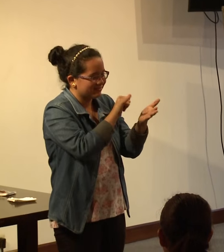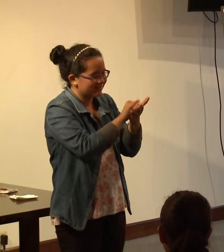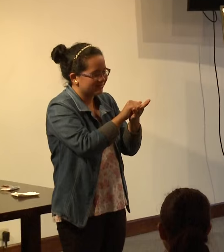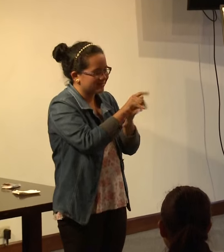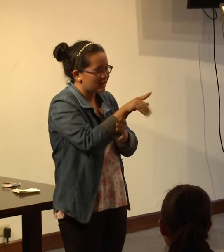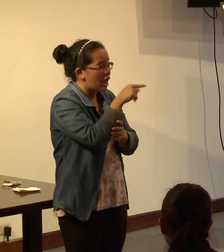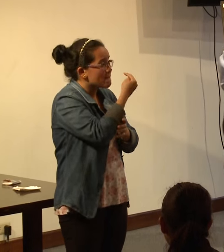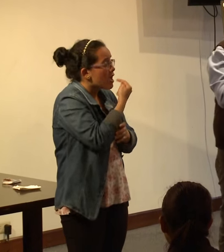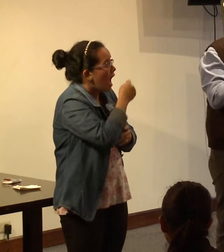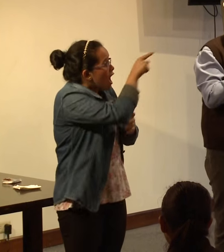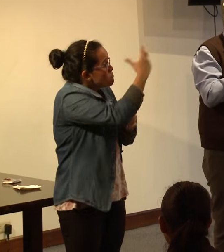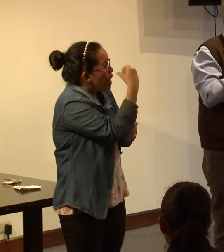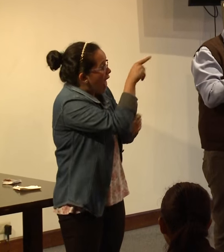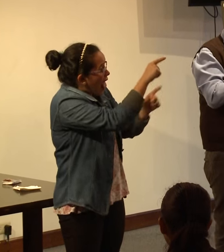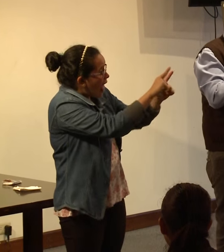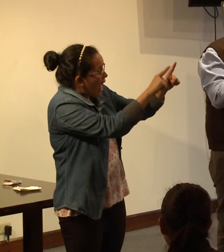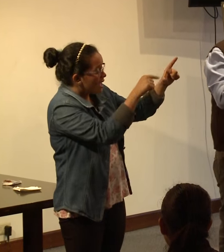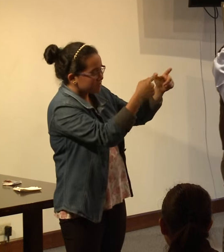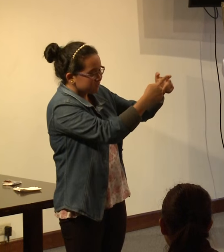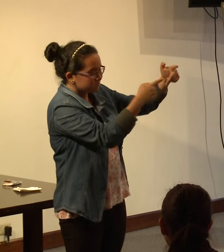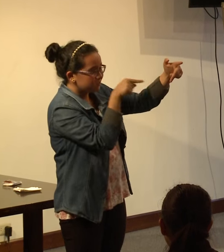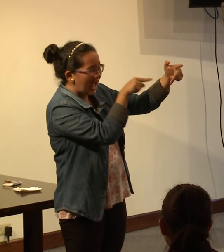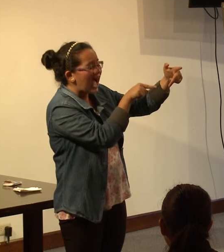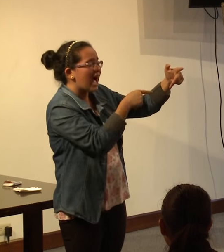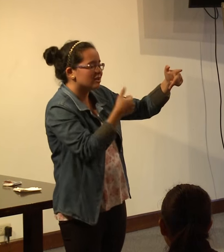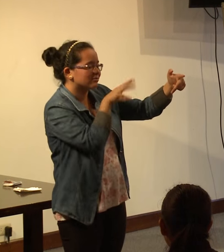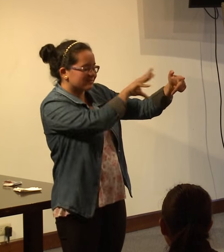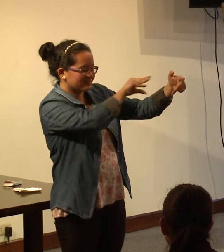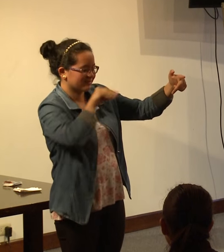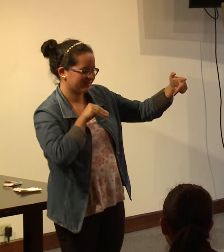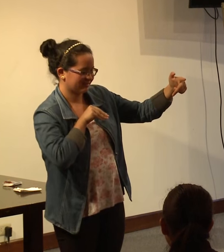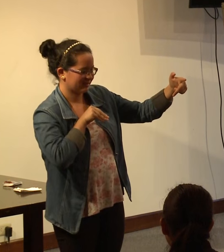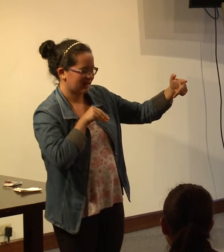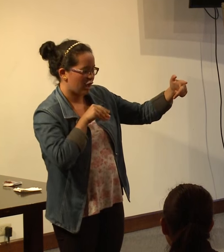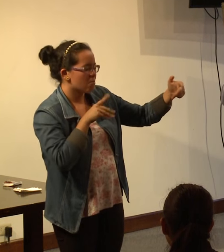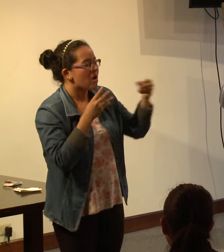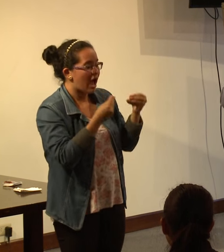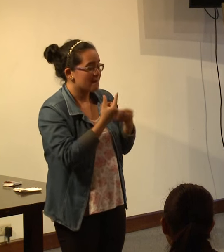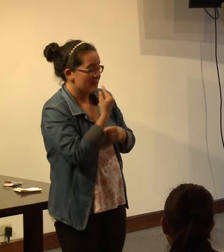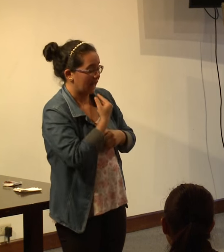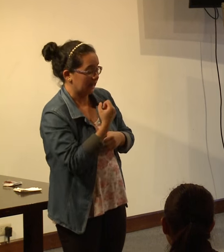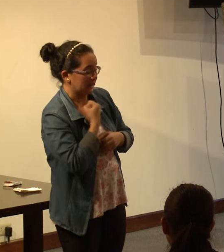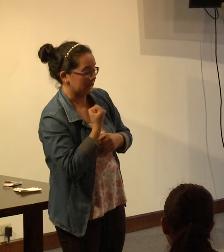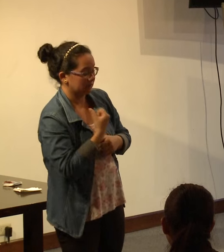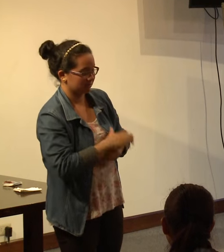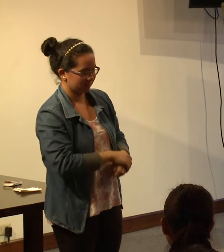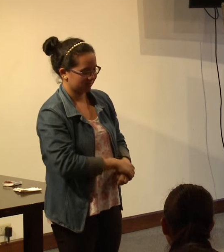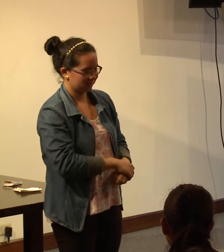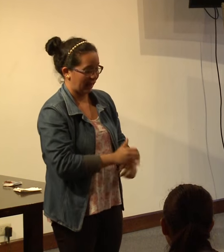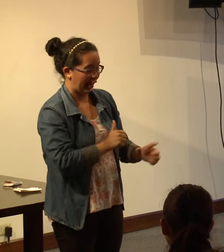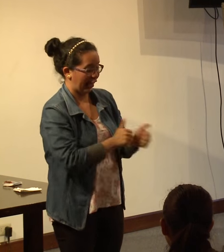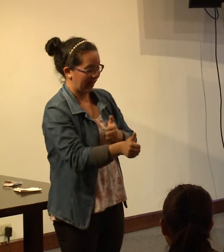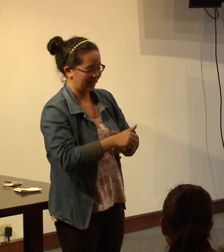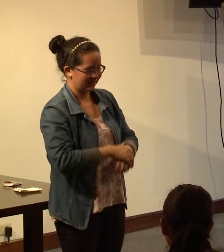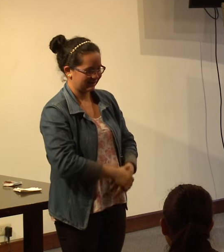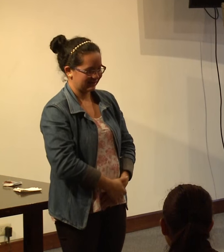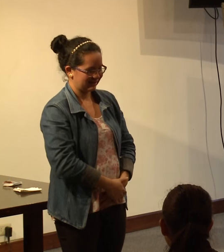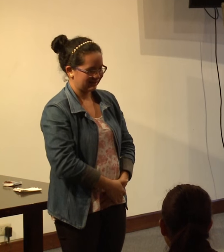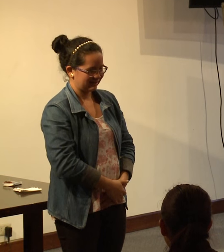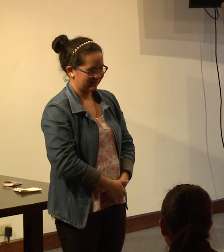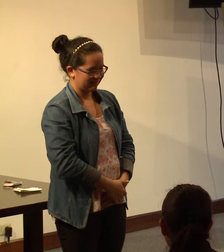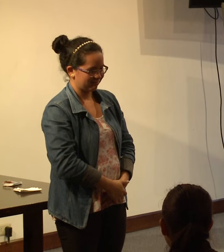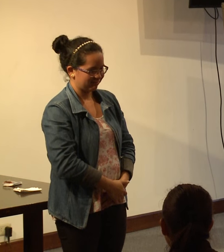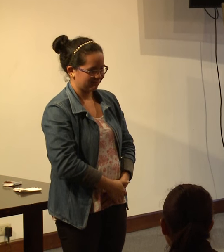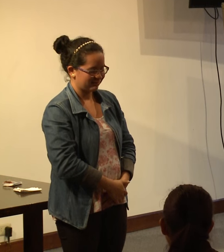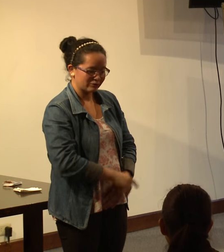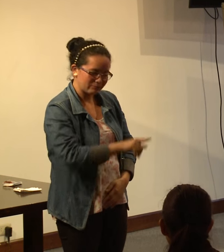adulto que está mediando en esta relación, que es el que tiene el poder, pues va a probar. Entonces, si yo hago cosas que le gustan, pues ¿cómo me va a ir? ¿Cómo